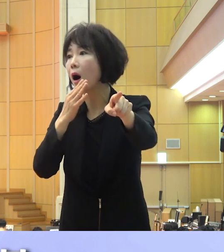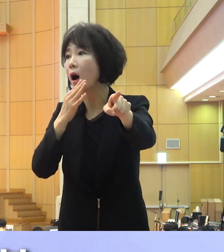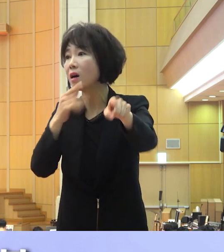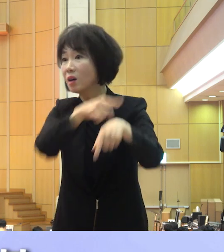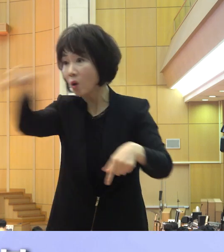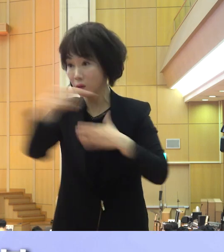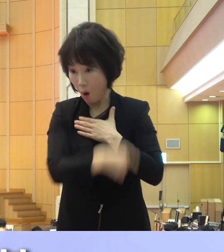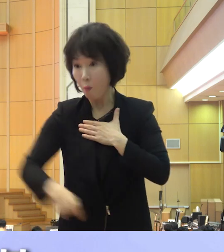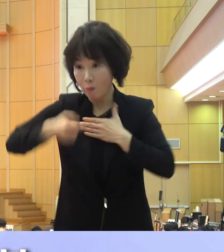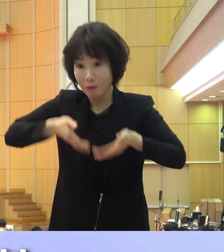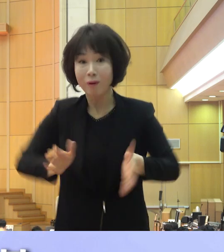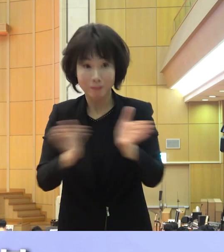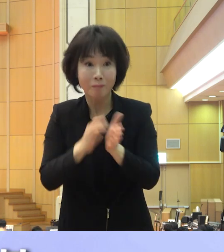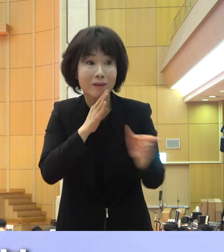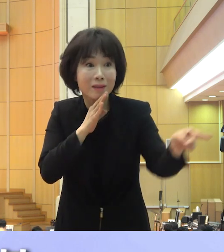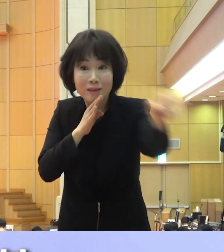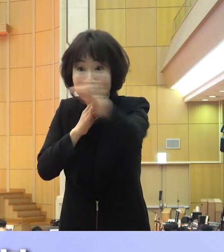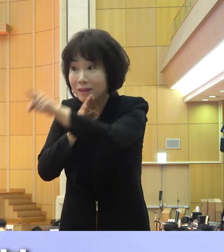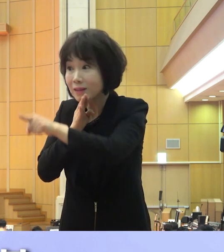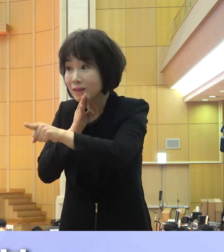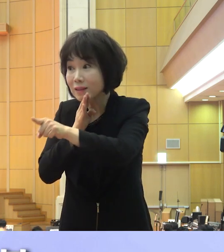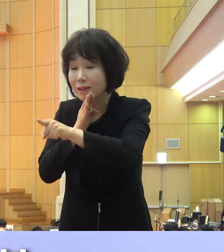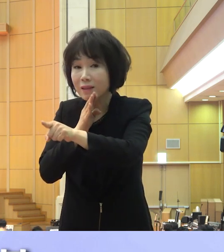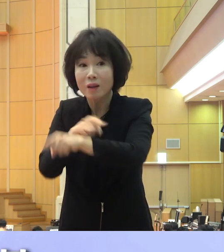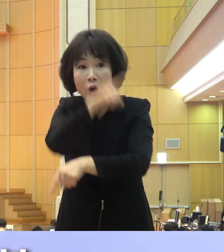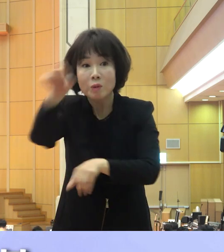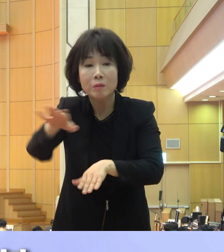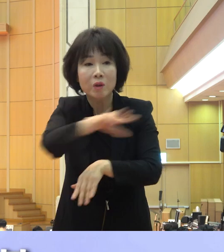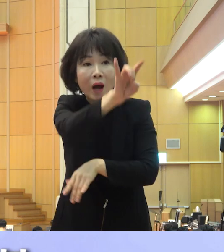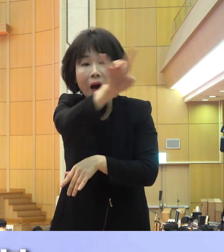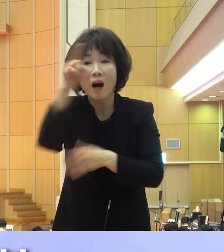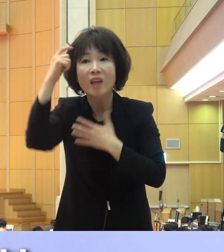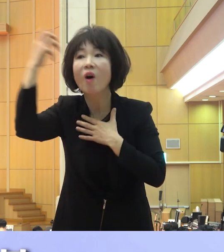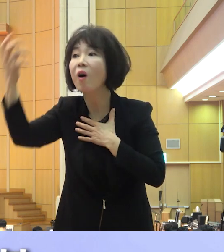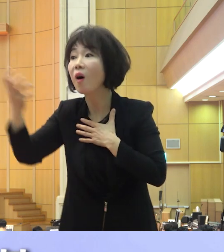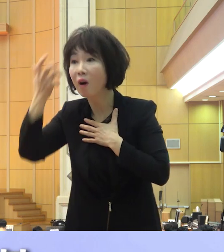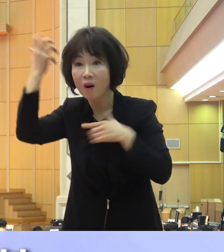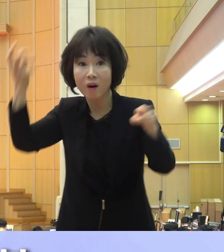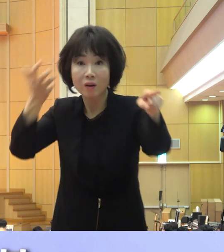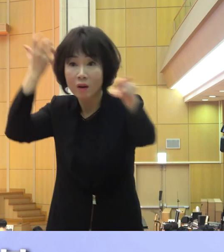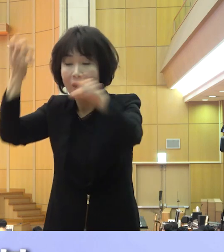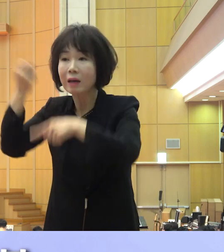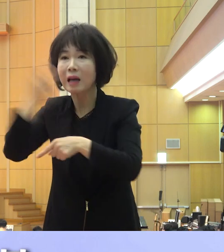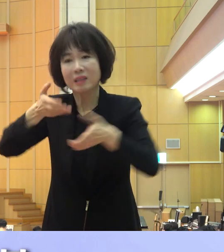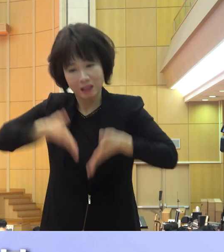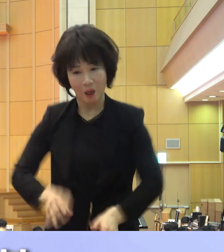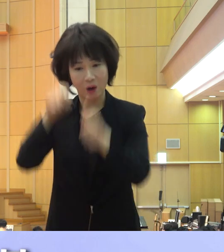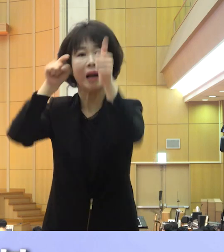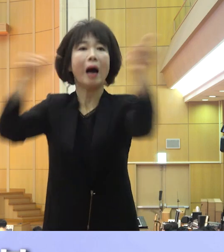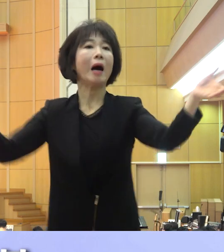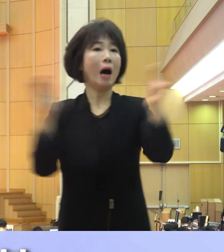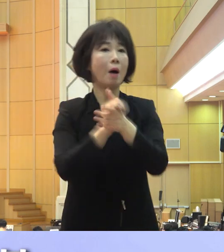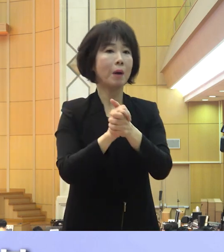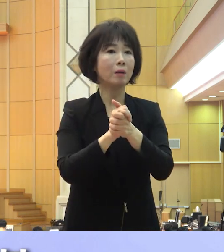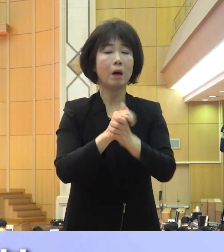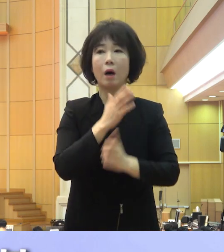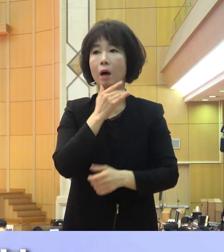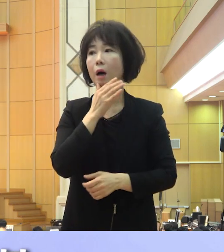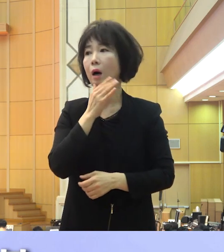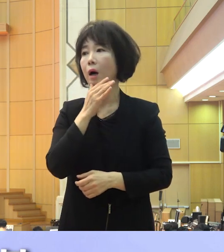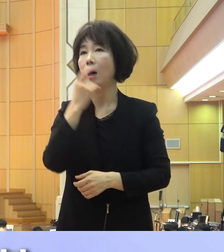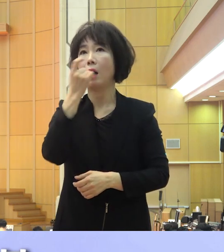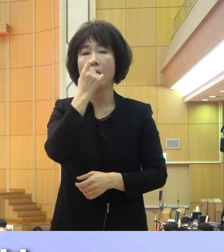육적으로 좀 태어나서 살고 있잖아요. 예를 하나 들겠습니다. 우리 인생은 삼생이라는 말이